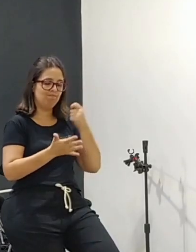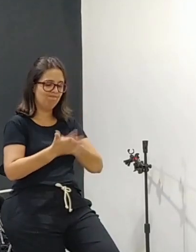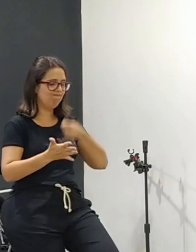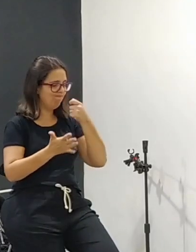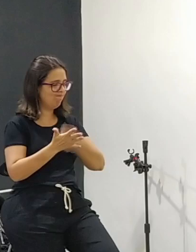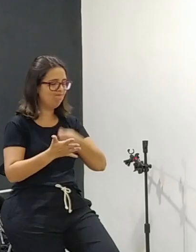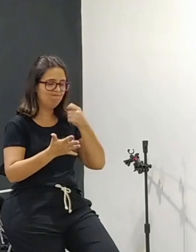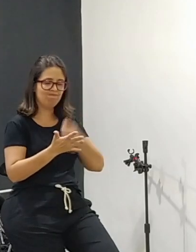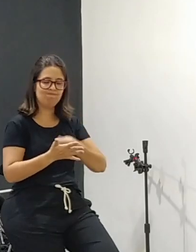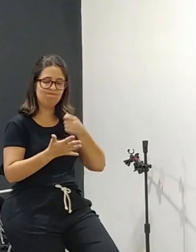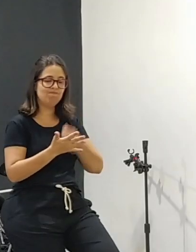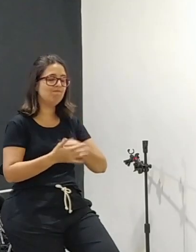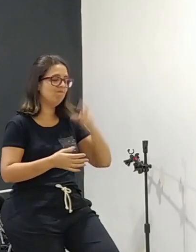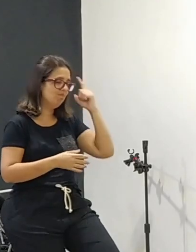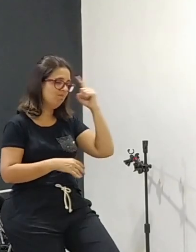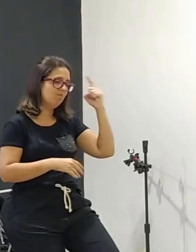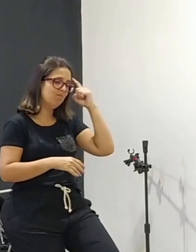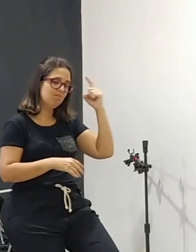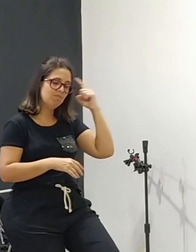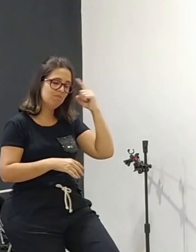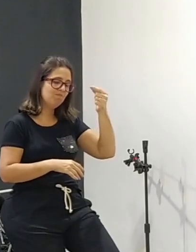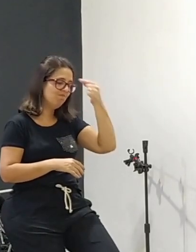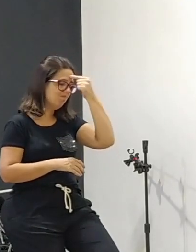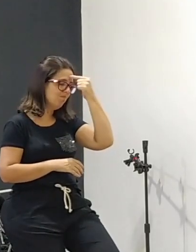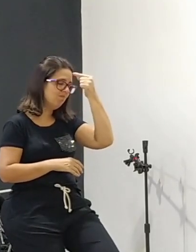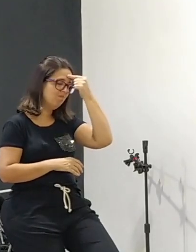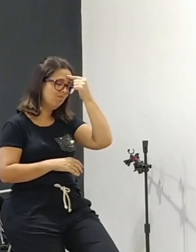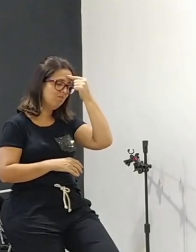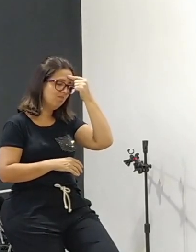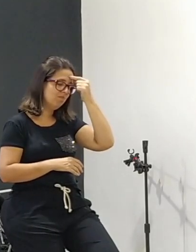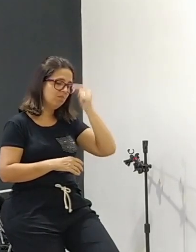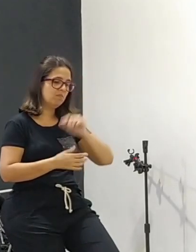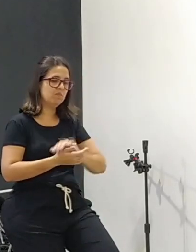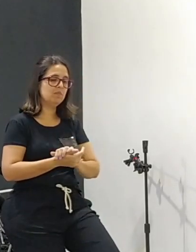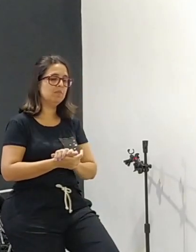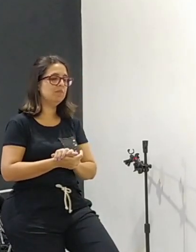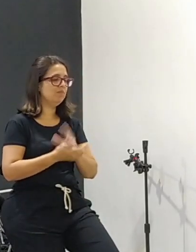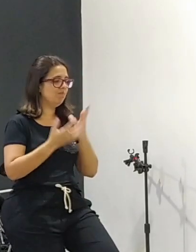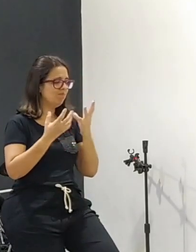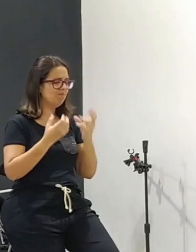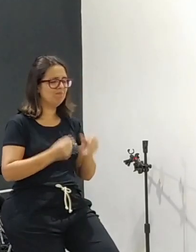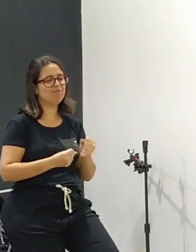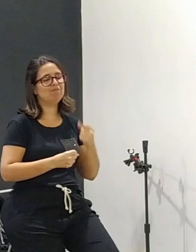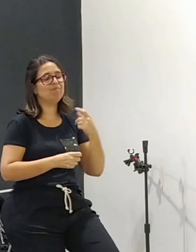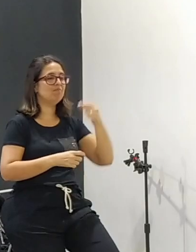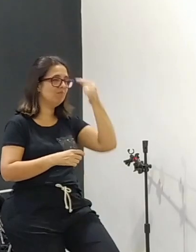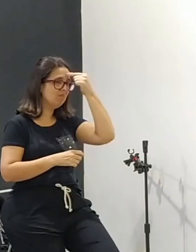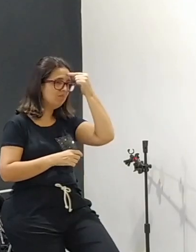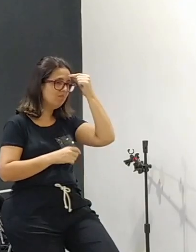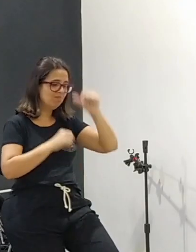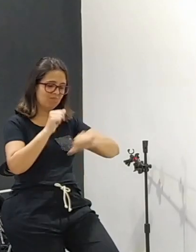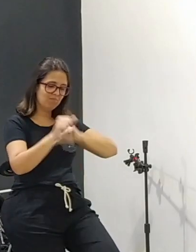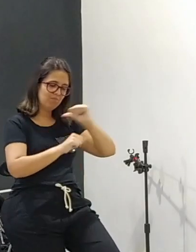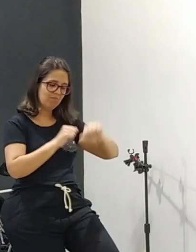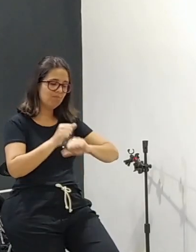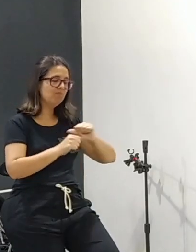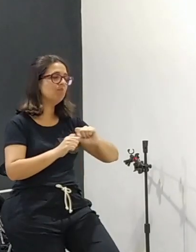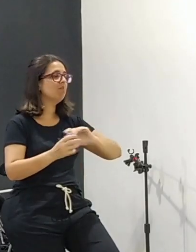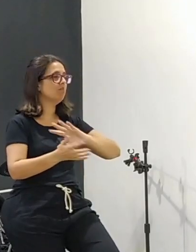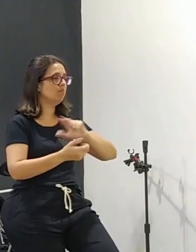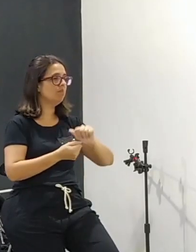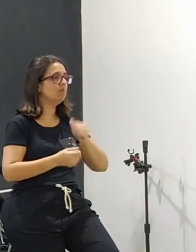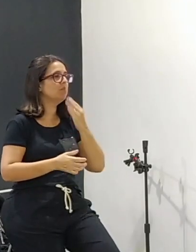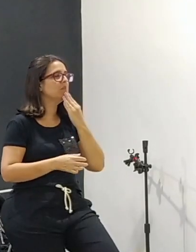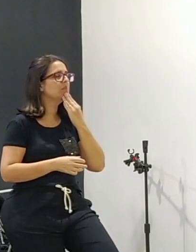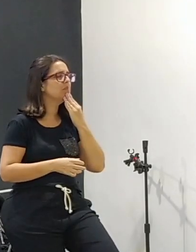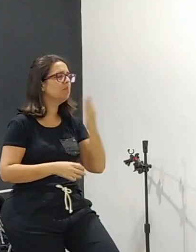lute todos os dias, lute com a sua mente, não deixe a sua mente ser conformada com esse mundo, lute, peça a Deus uma